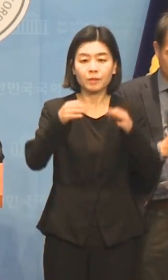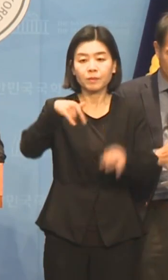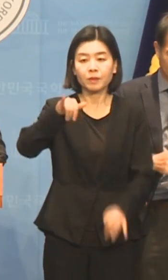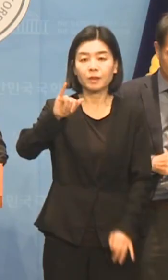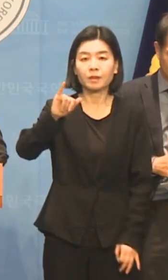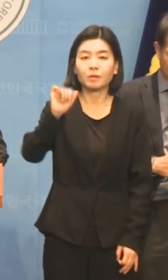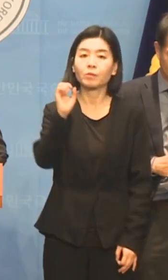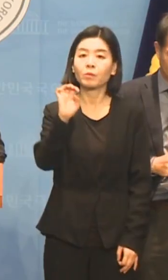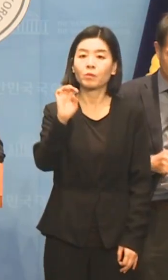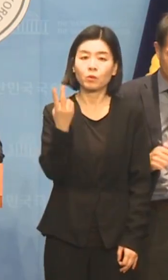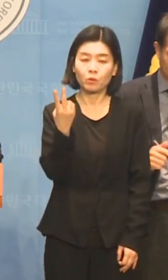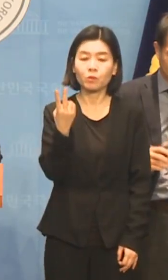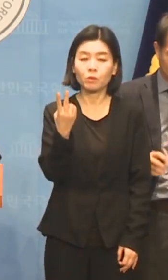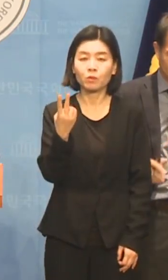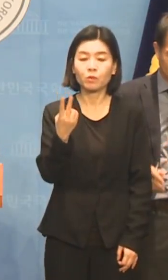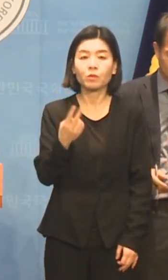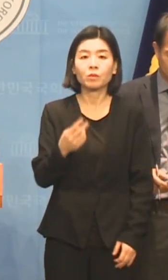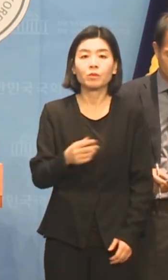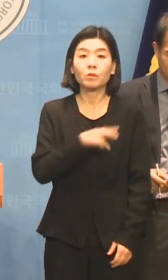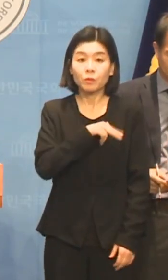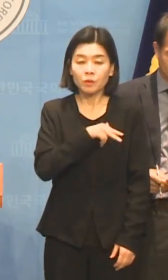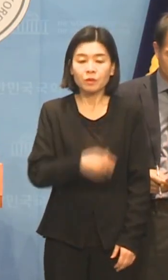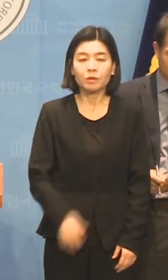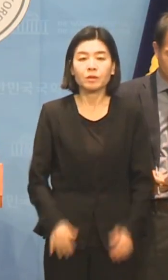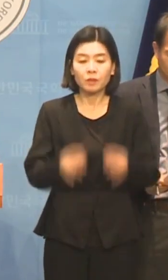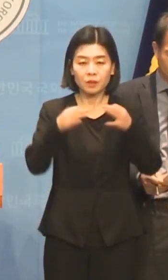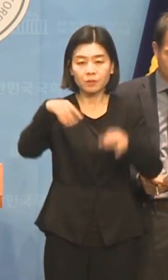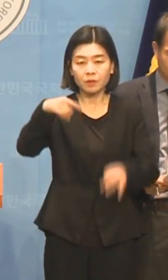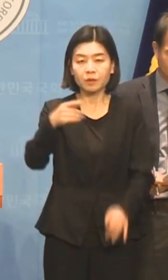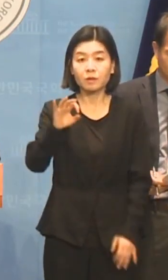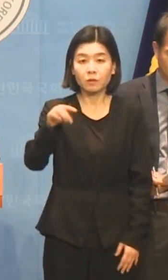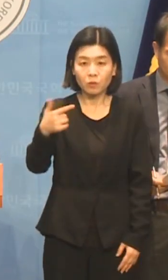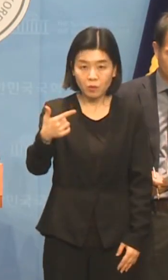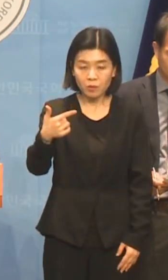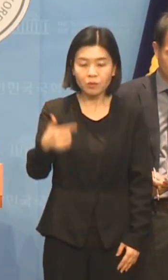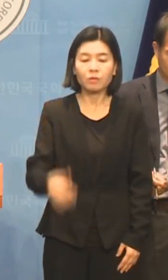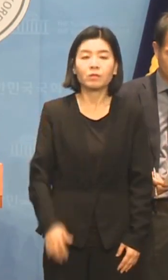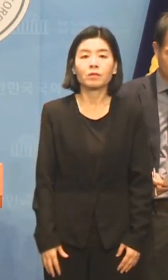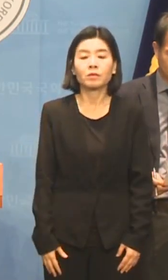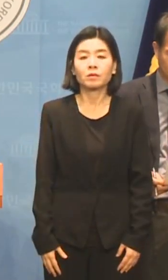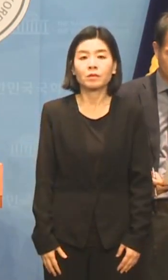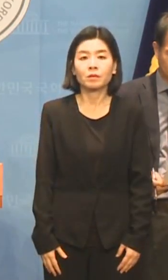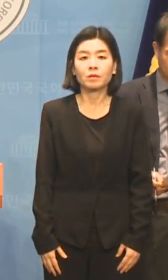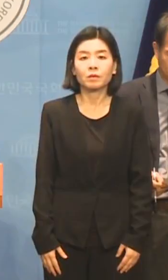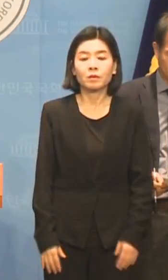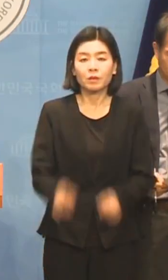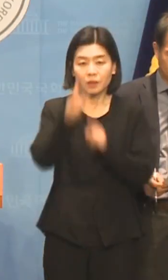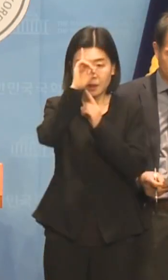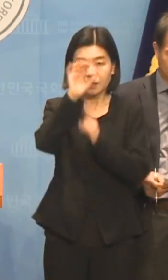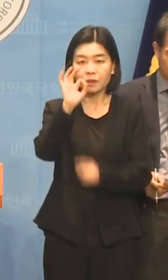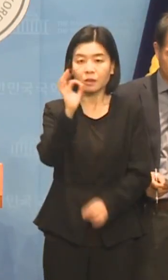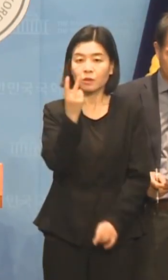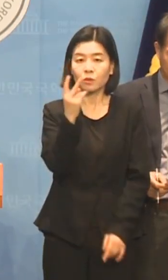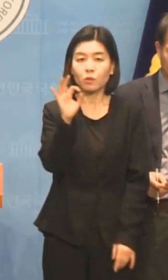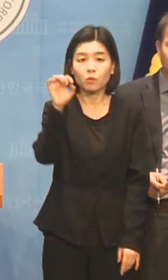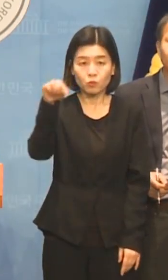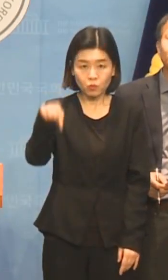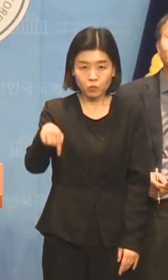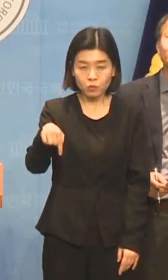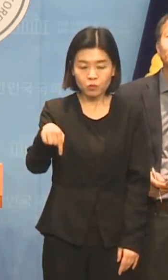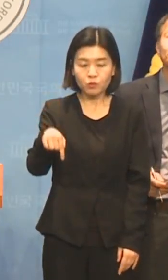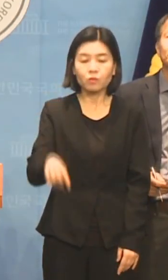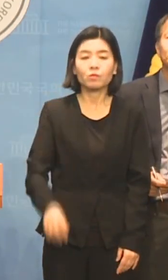김기표 위원님이십니다. 김승원 위원님이십니다. 이용우